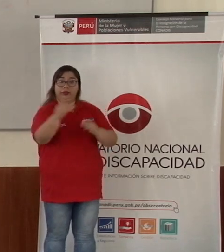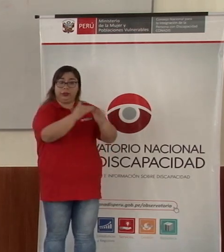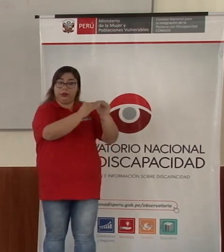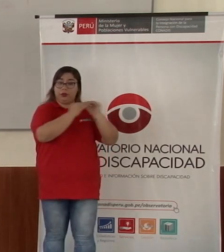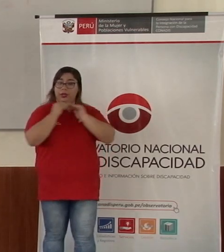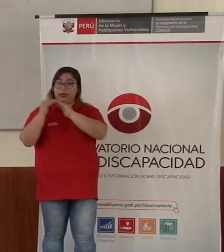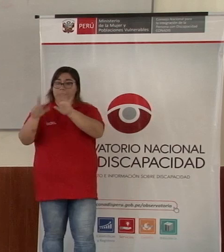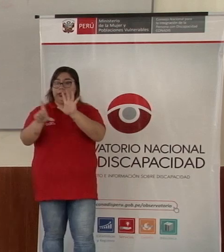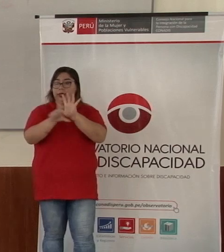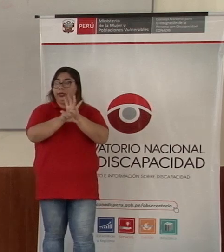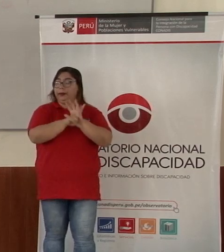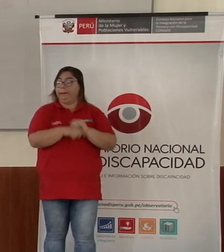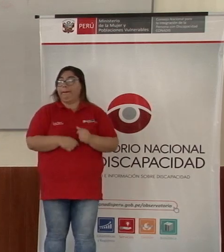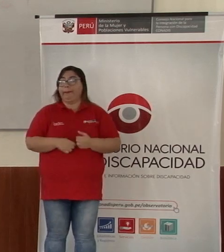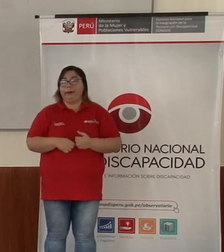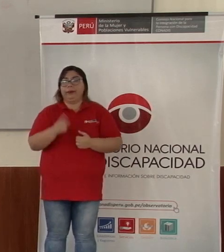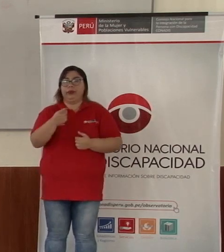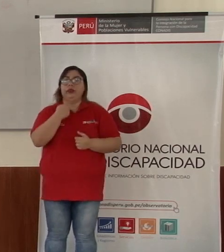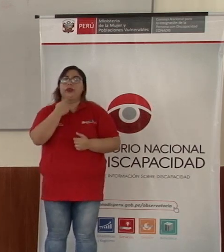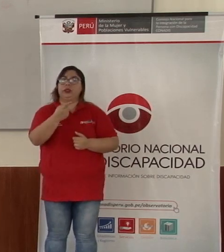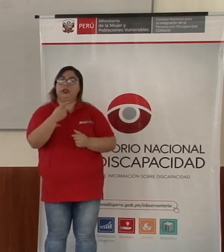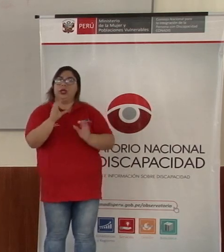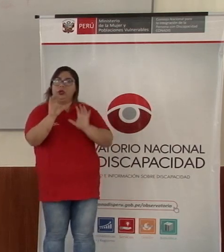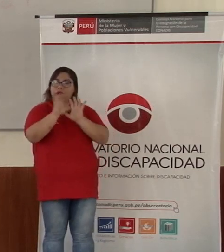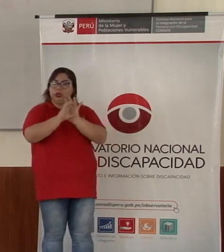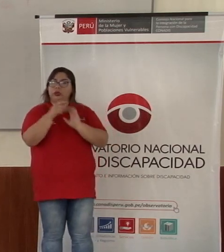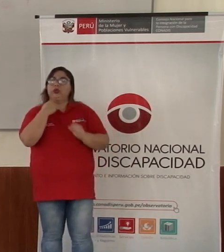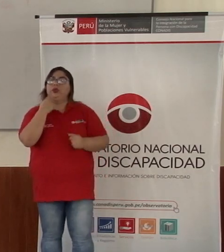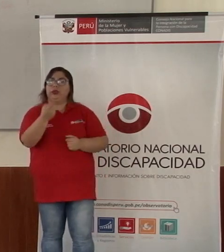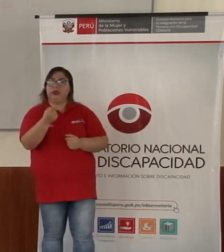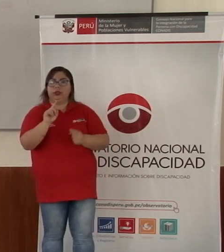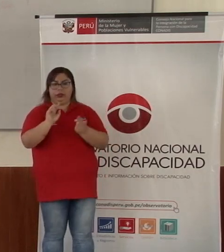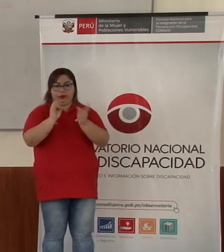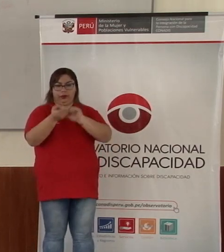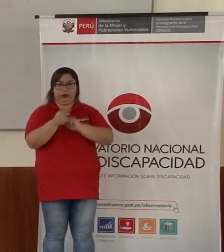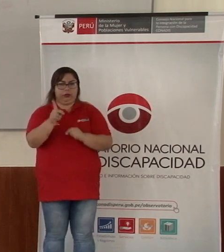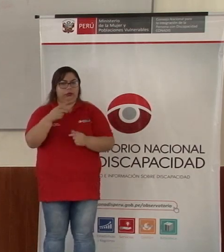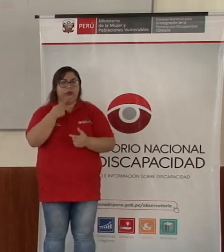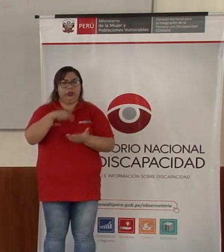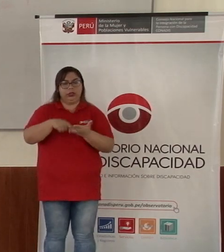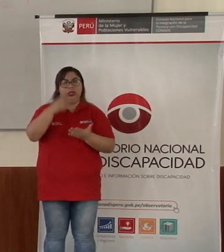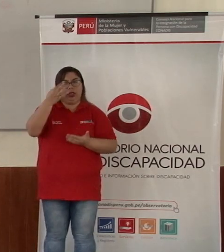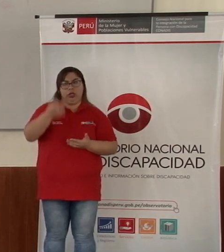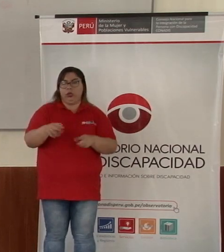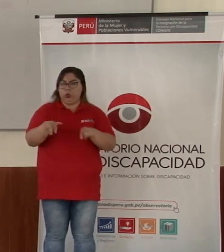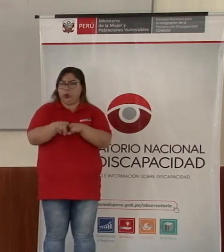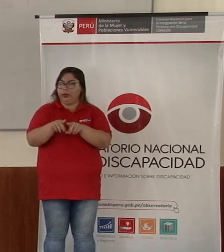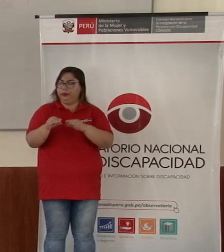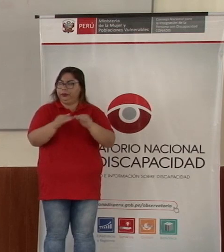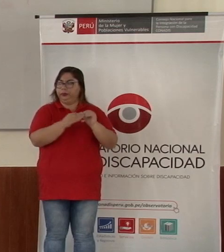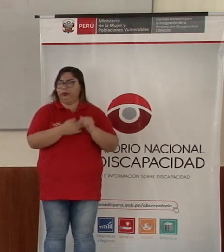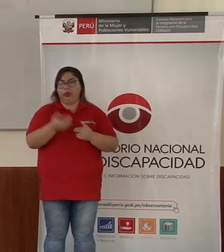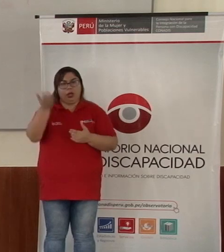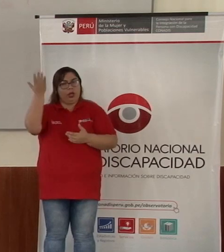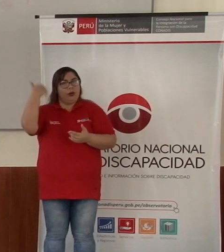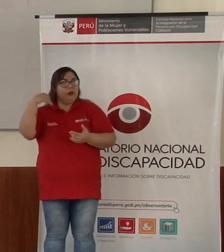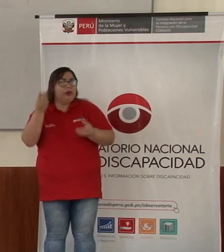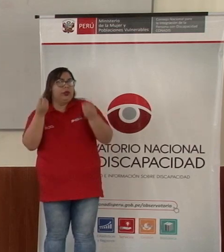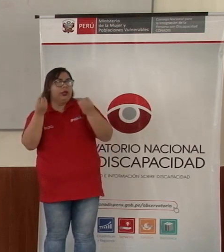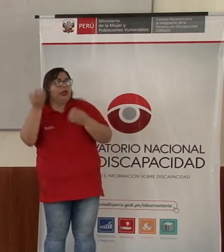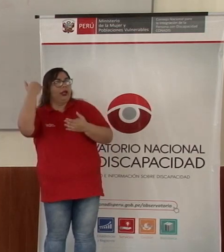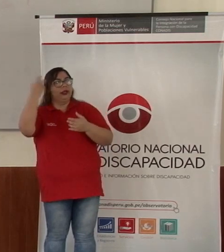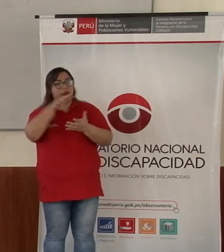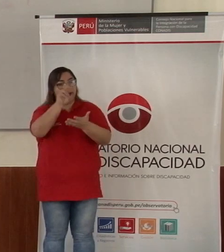ley? Nuestra Constitución no dice nada diferente, ¿eh? Dice lo mismo. Pero ¿por qué antes la leíamos